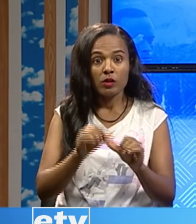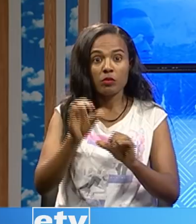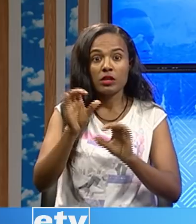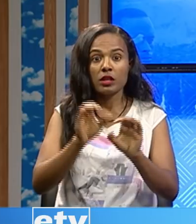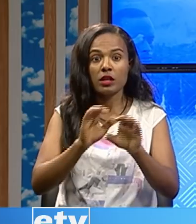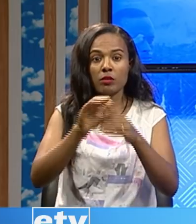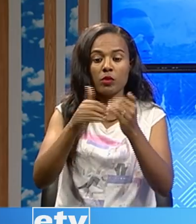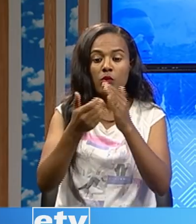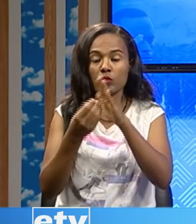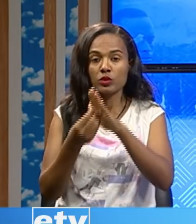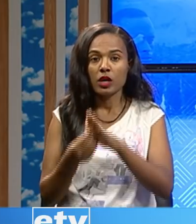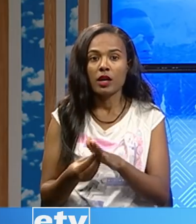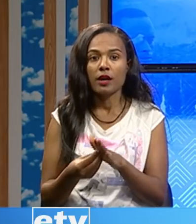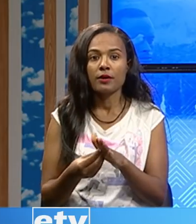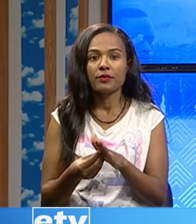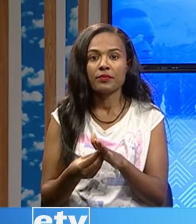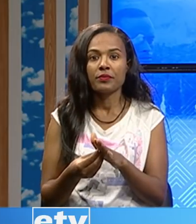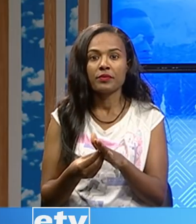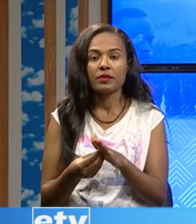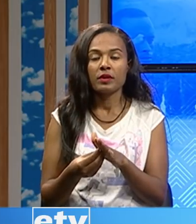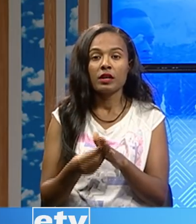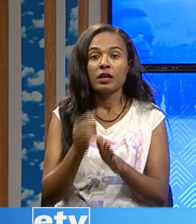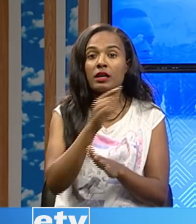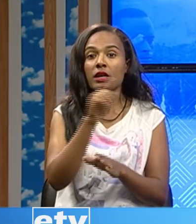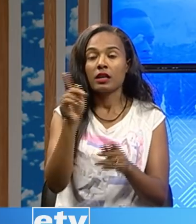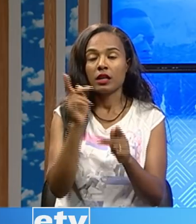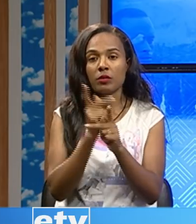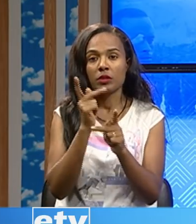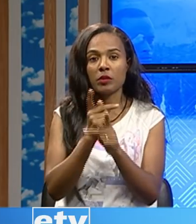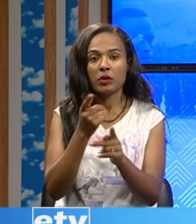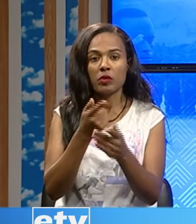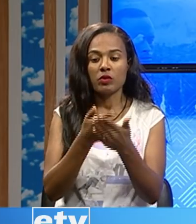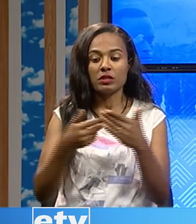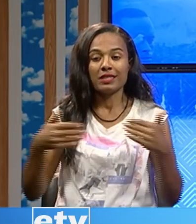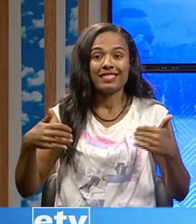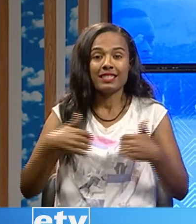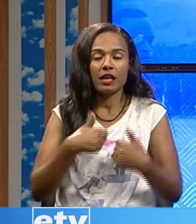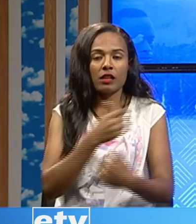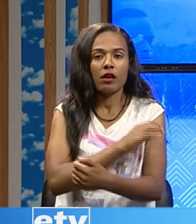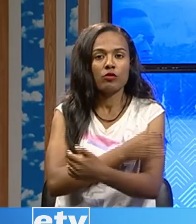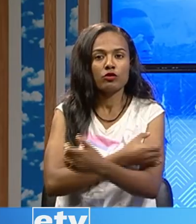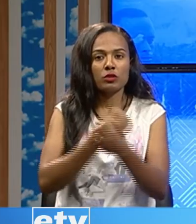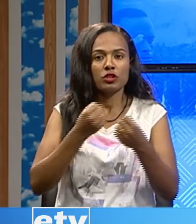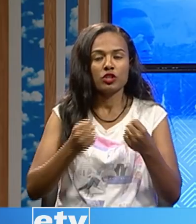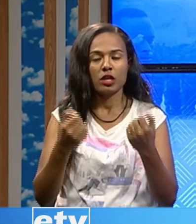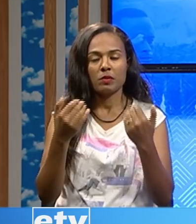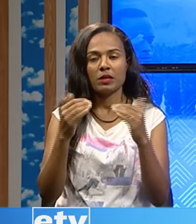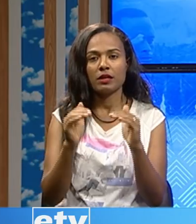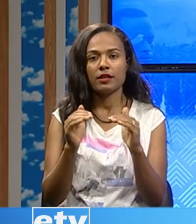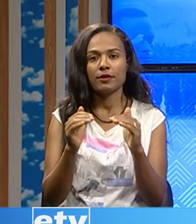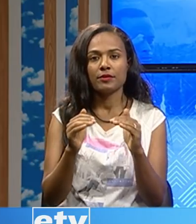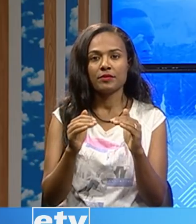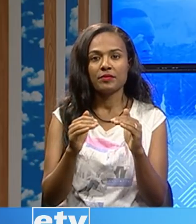ቻናል እና ከናንተ የሚጠበቀው እነዚህ ስጋት ኃይሎች በተቻለ መጠን